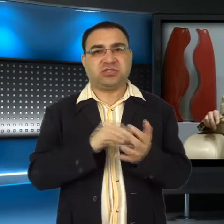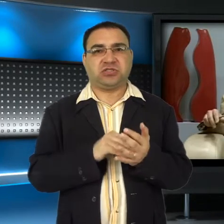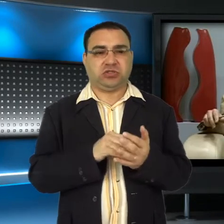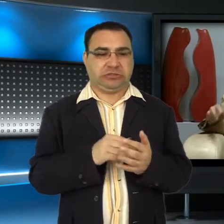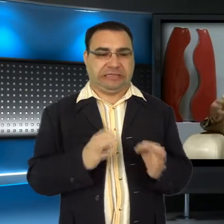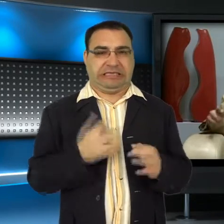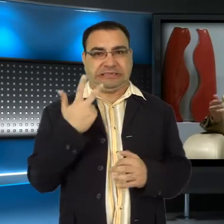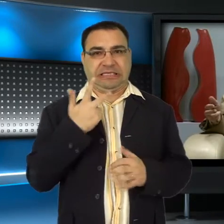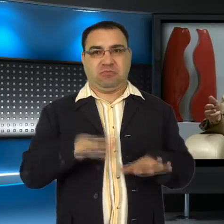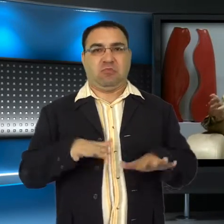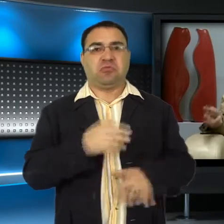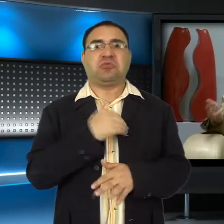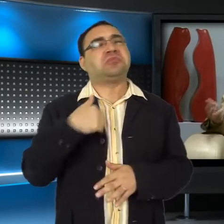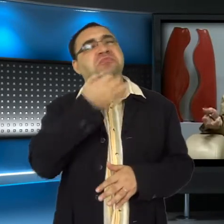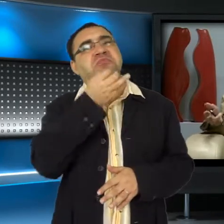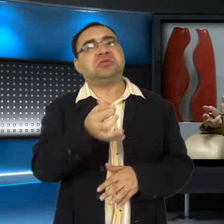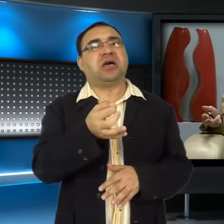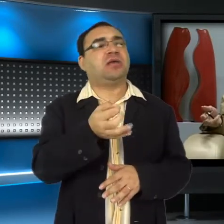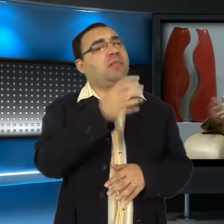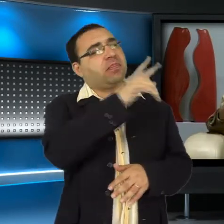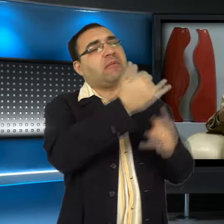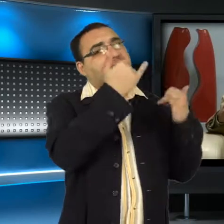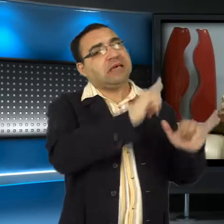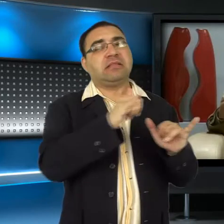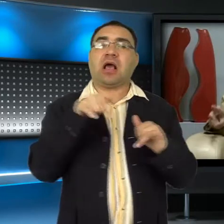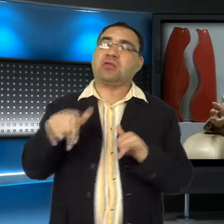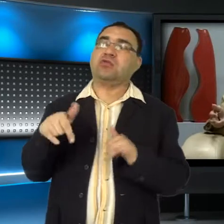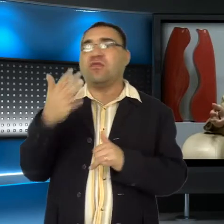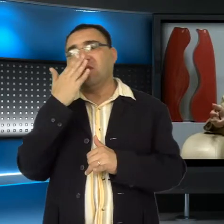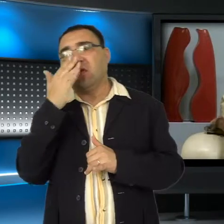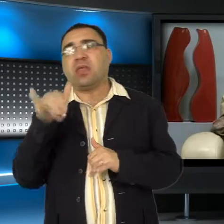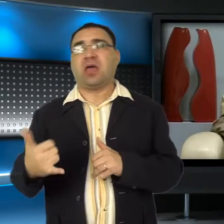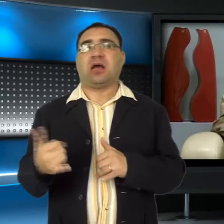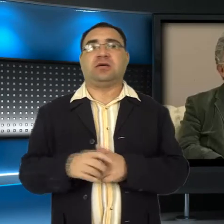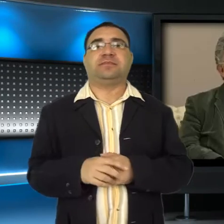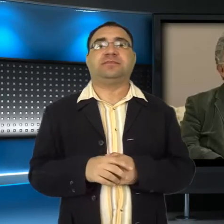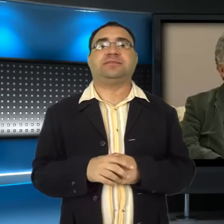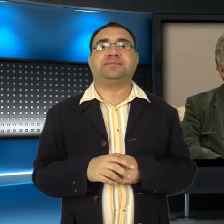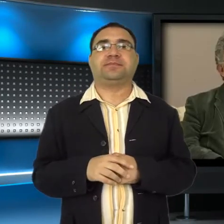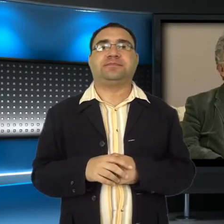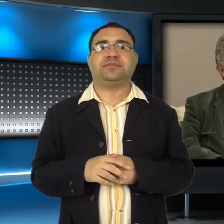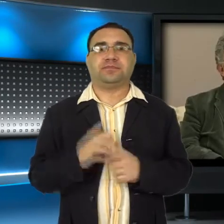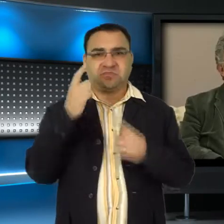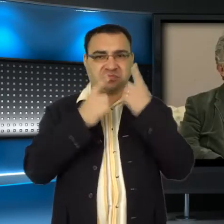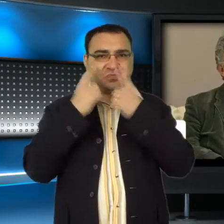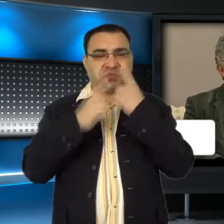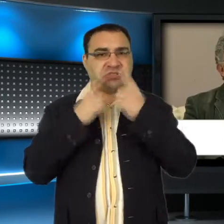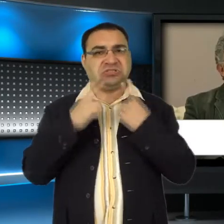jesteś w Polsce. Powiedz, czym różnią się te organizacje tam na Zachodzie i tutaj w Polsce? Moim zdaniem się różnią